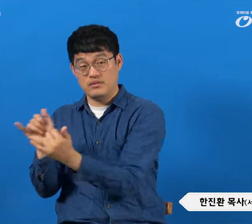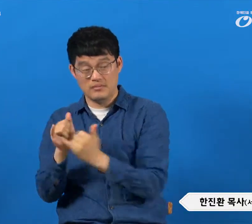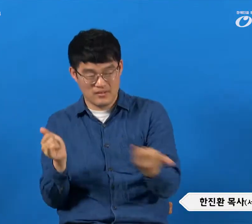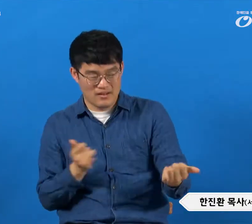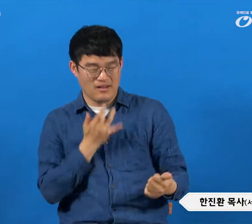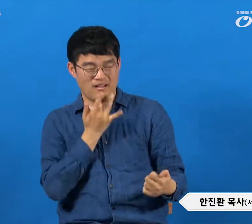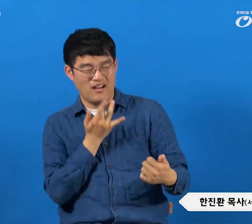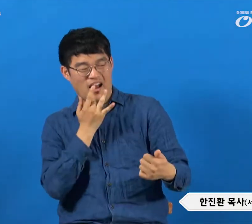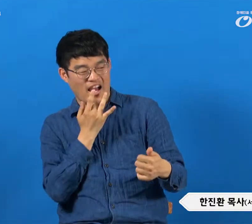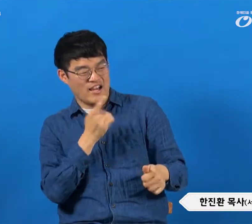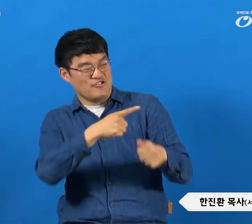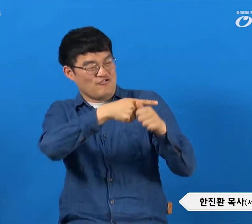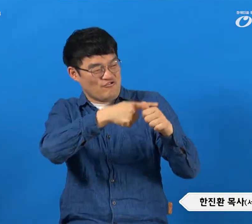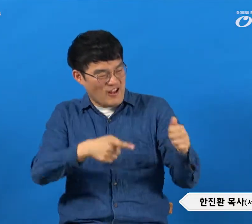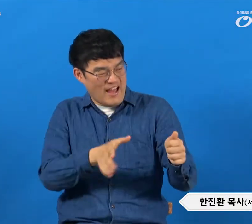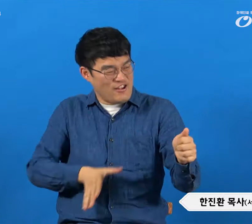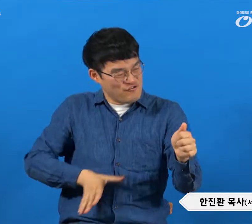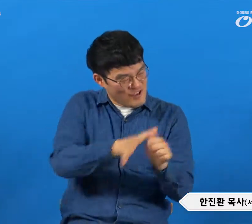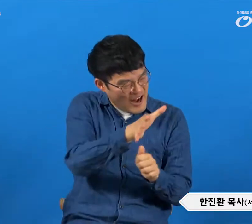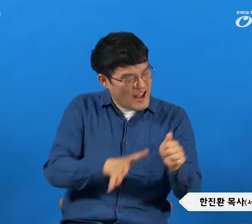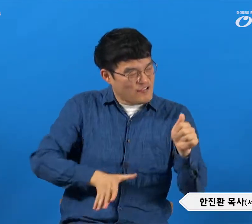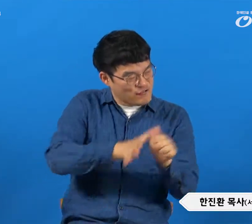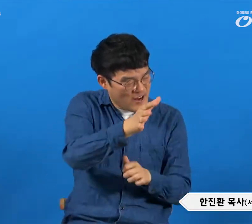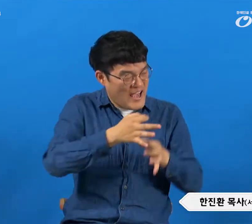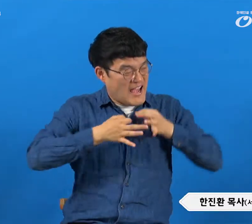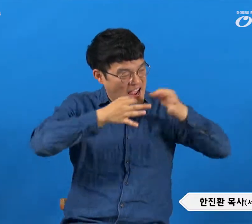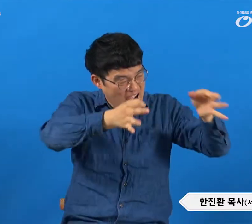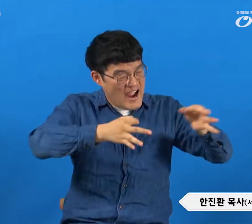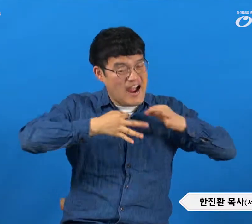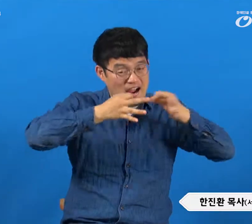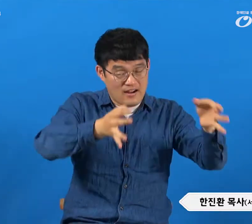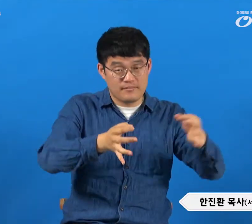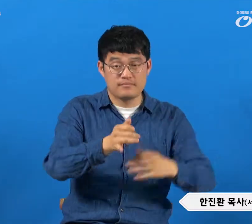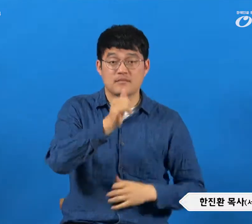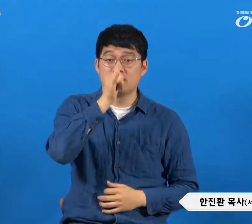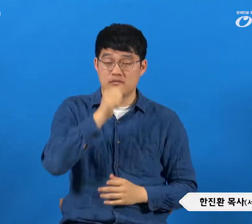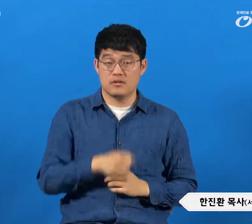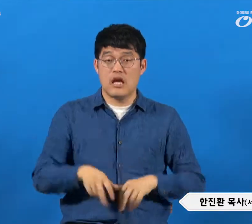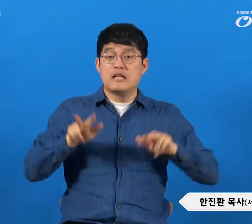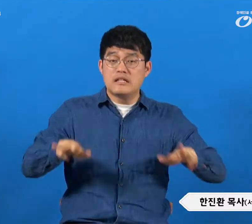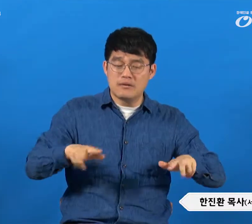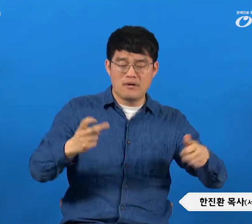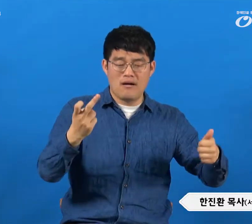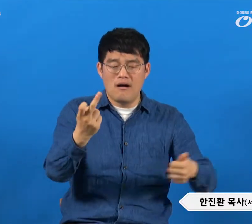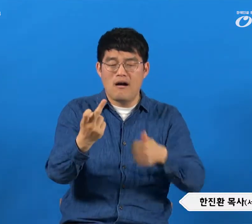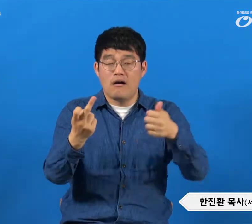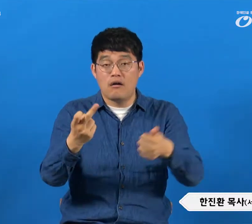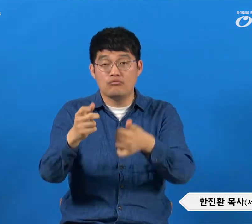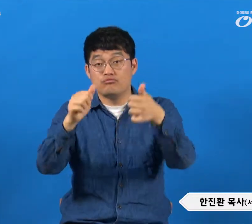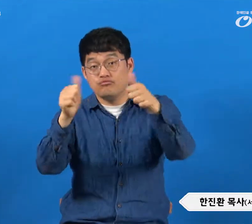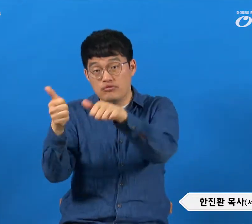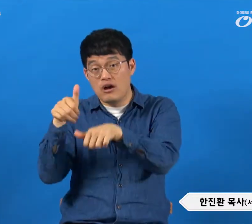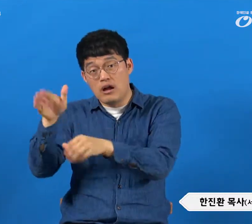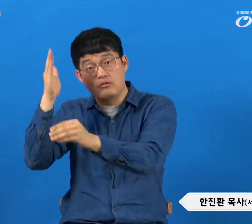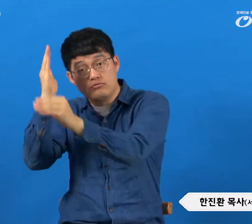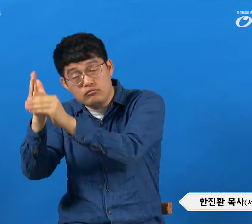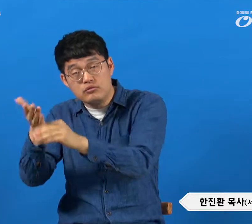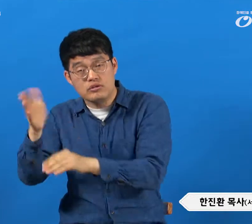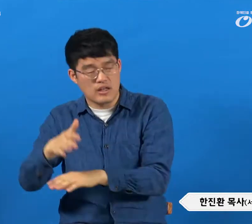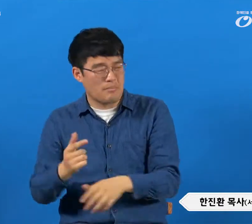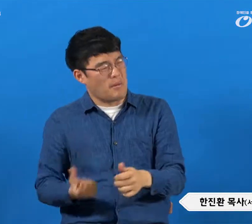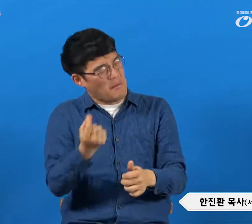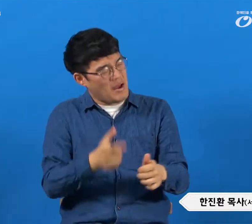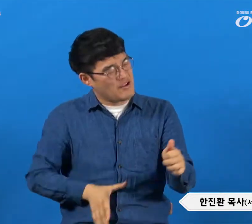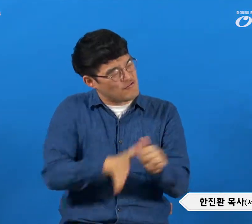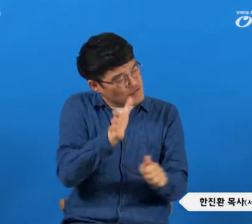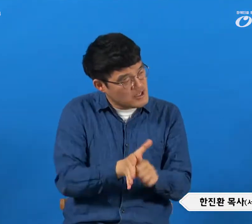군중들은 낄낄대면서 죽여라, 죽여라 소리칩니다. 안 그래도 죽으러 가는 사람을 향해서